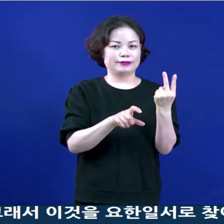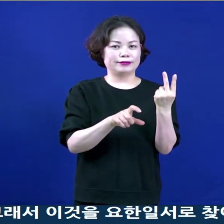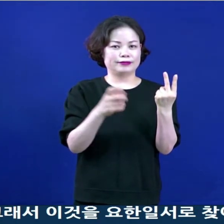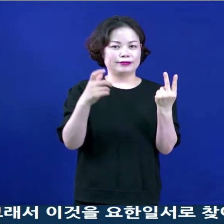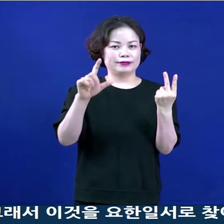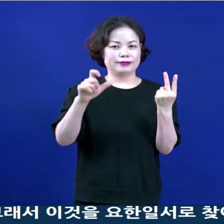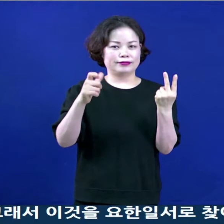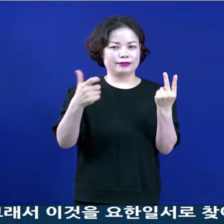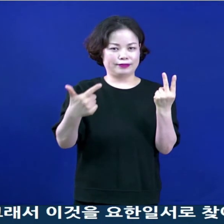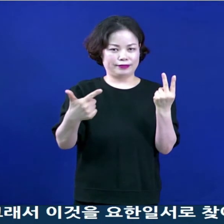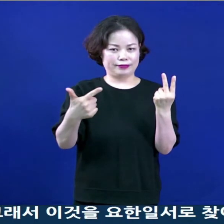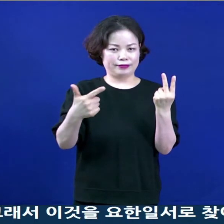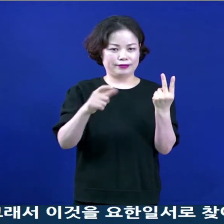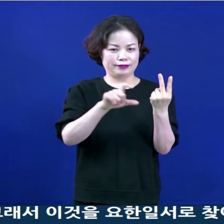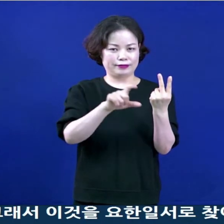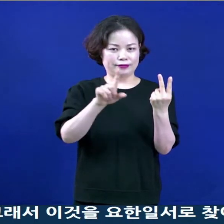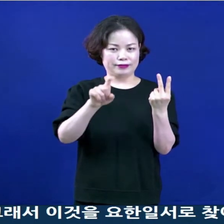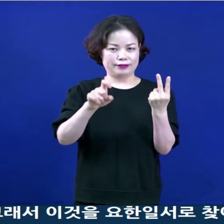16절,